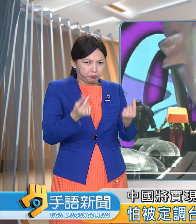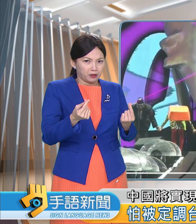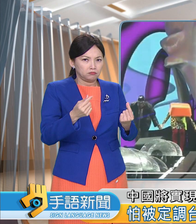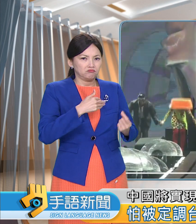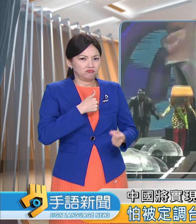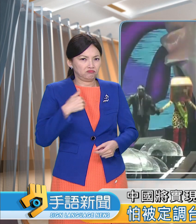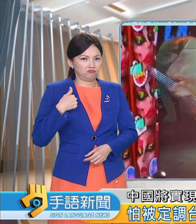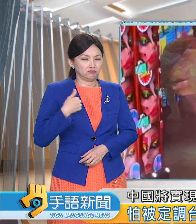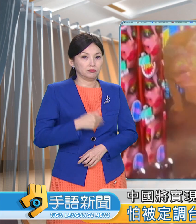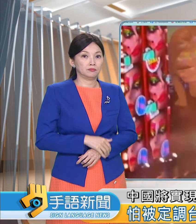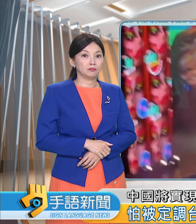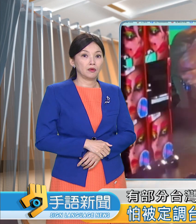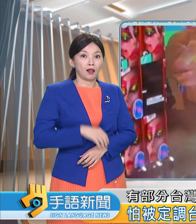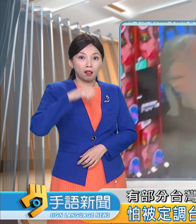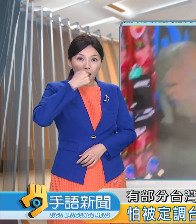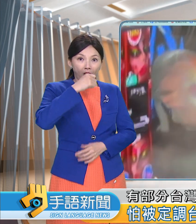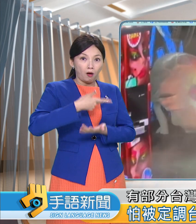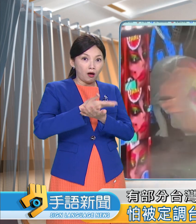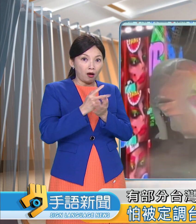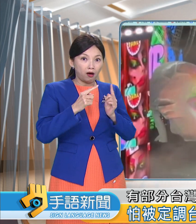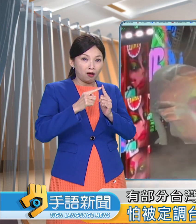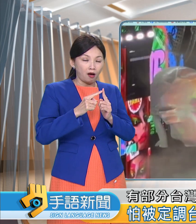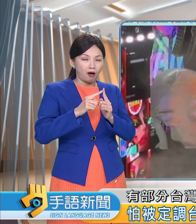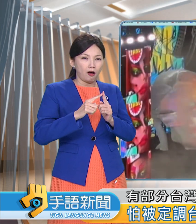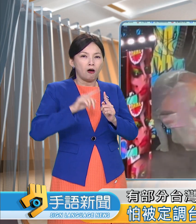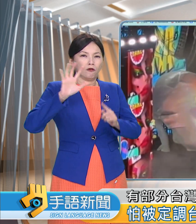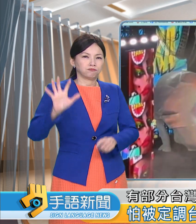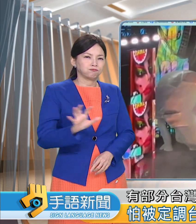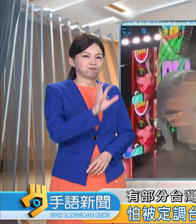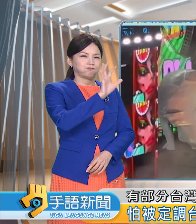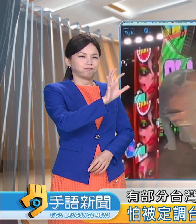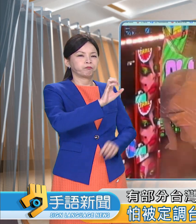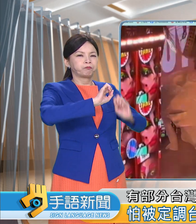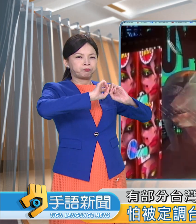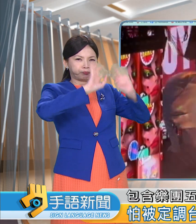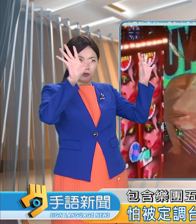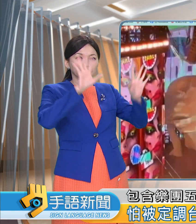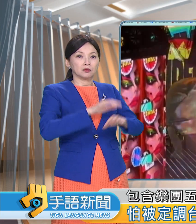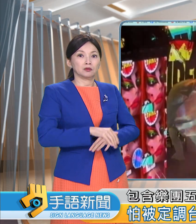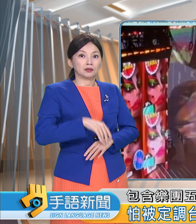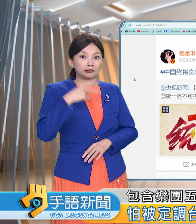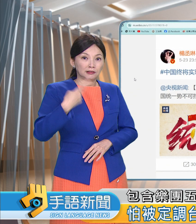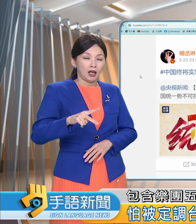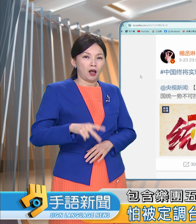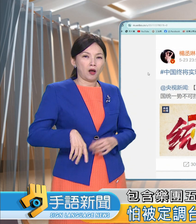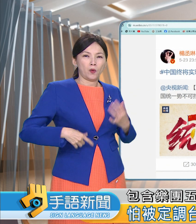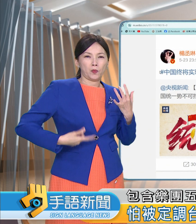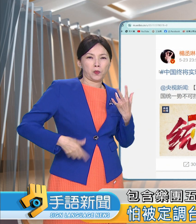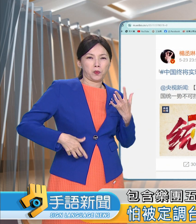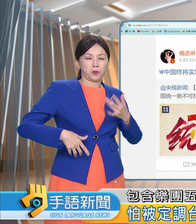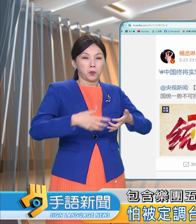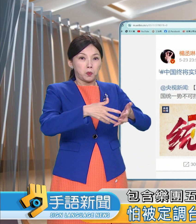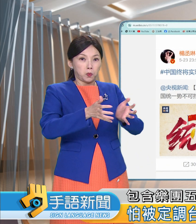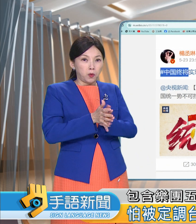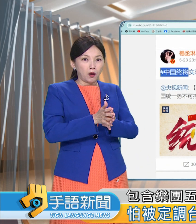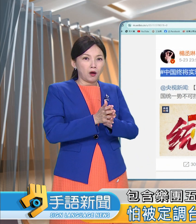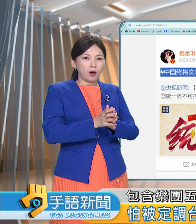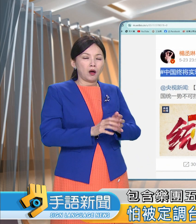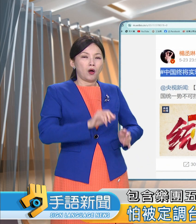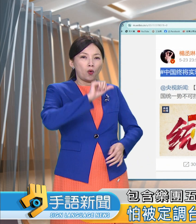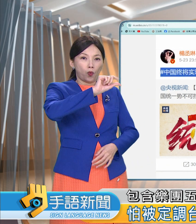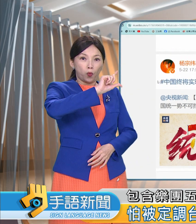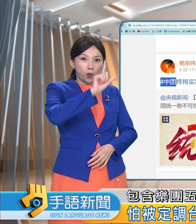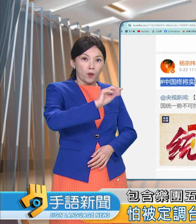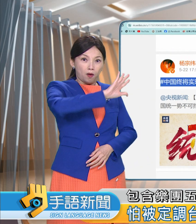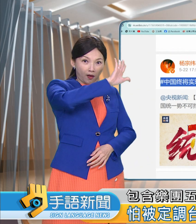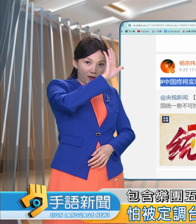章，有部分的台湾艺人转发，而包含乐团五月天和